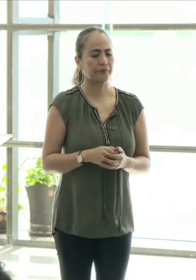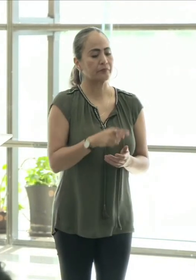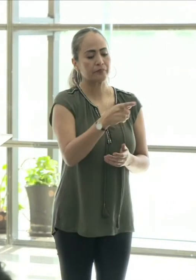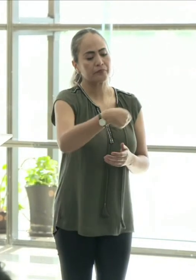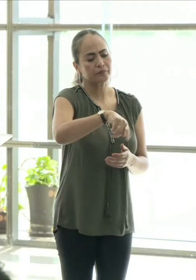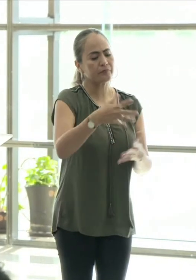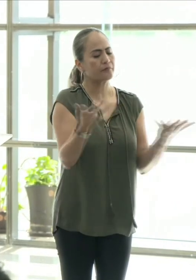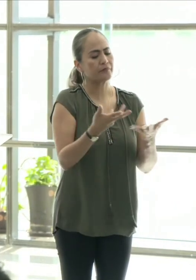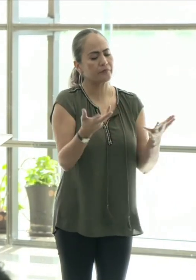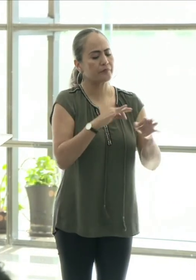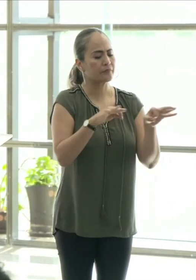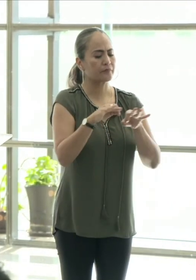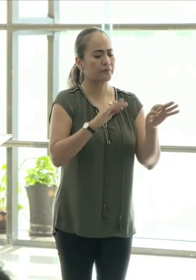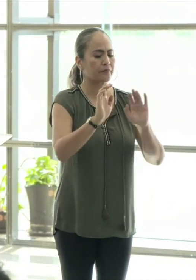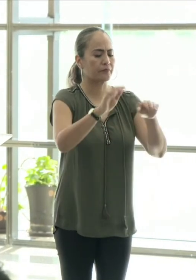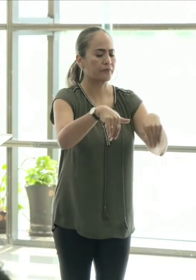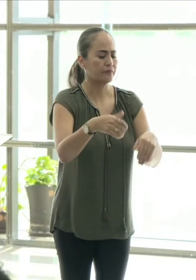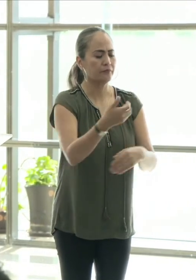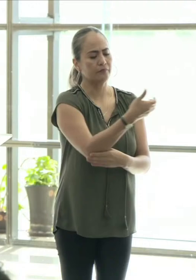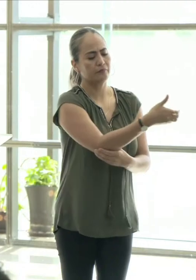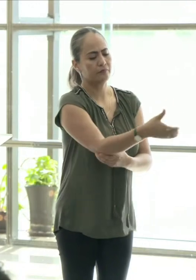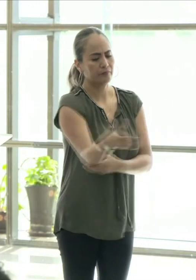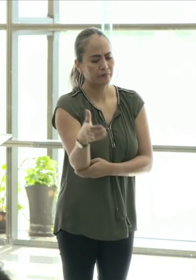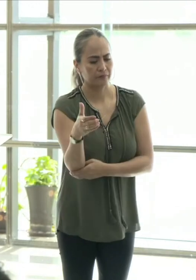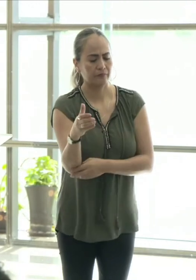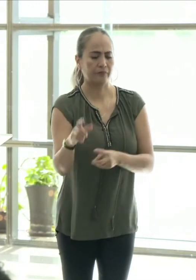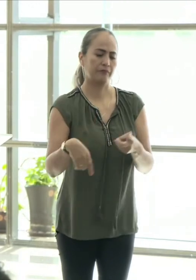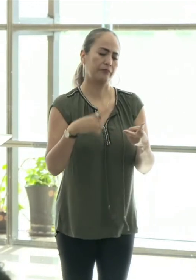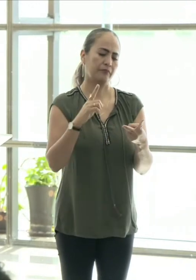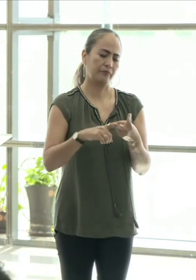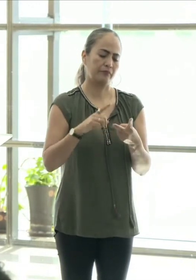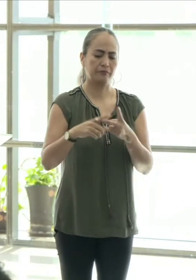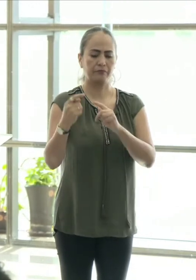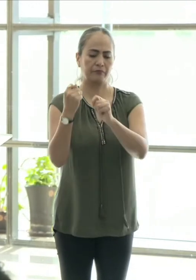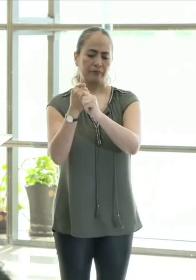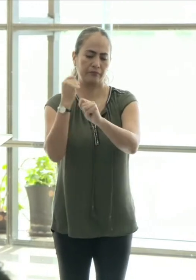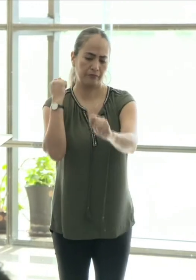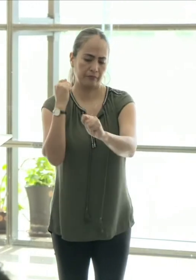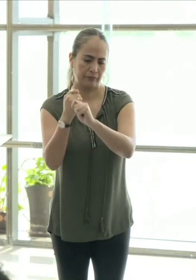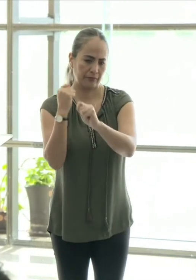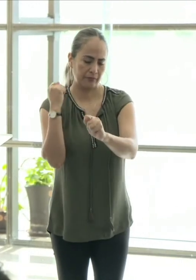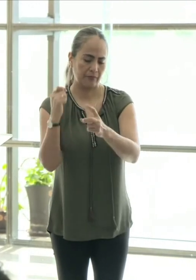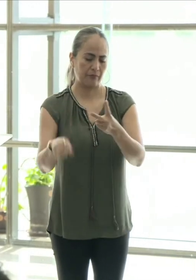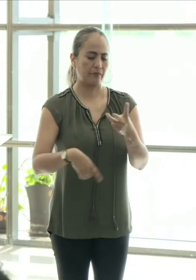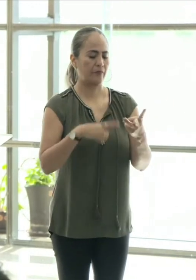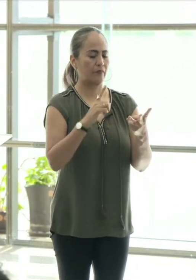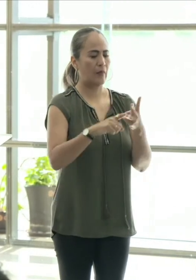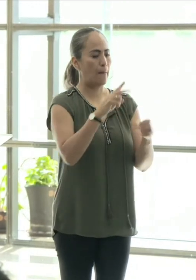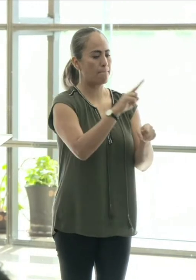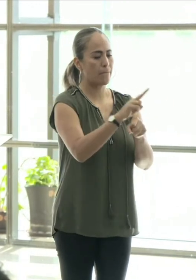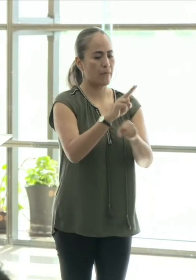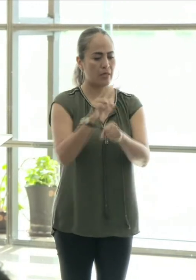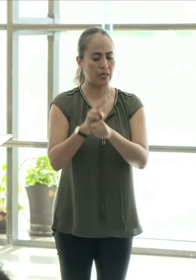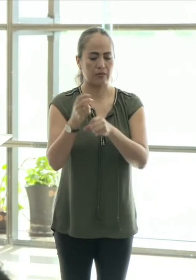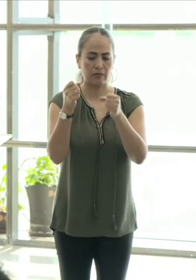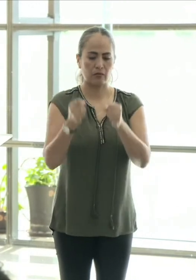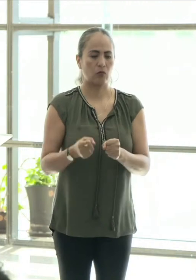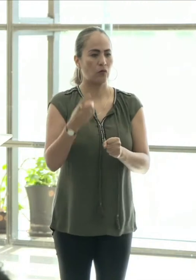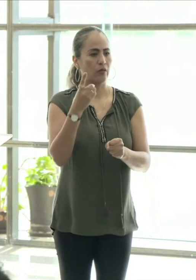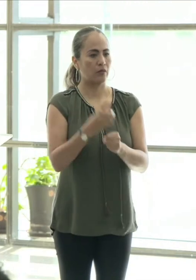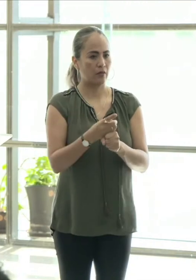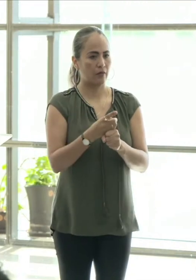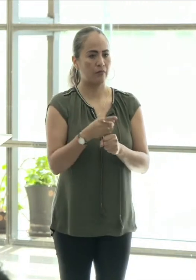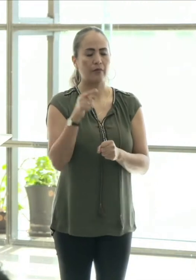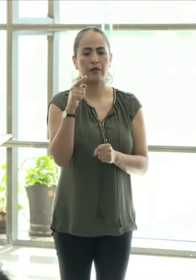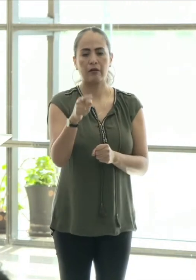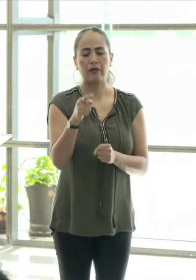en el sector agropecuario en el sector transporte y en vigilancia y seguridad y en términos